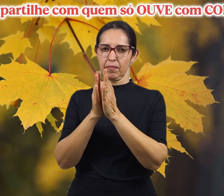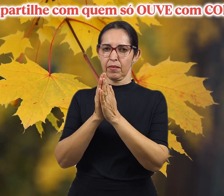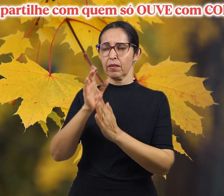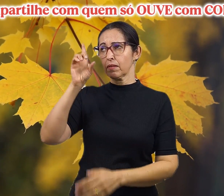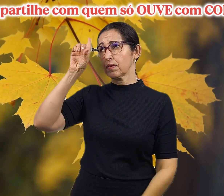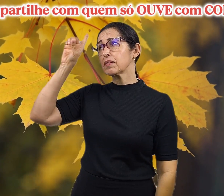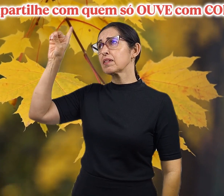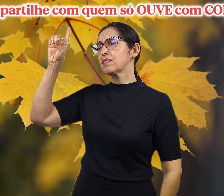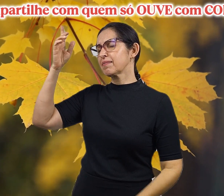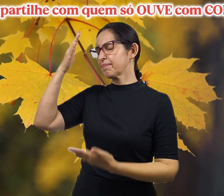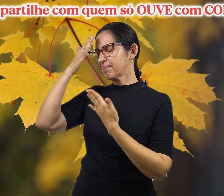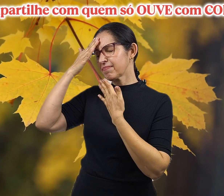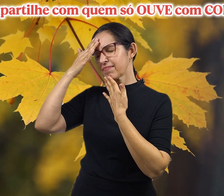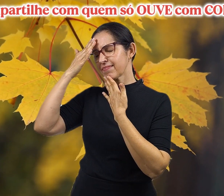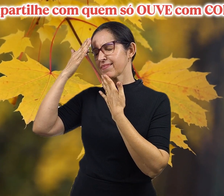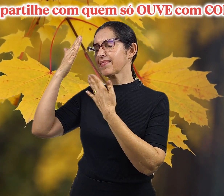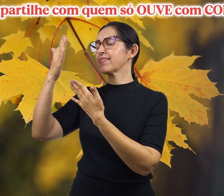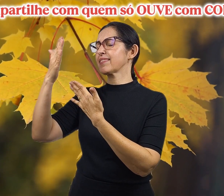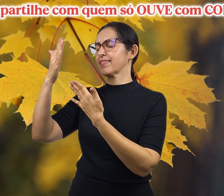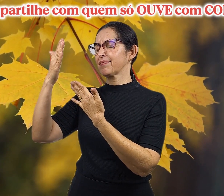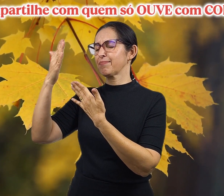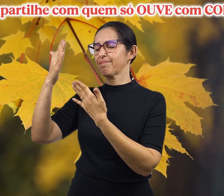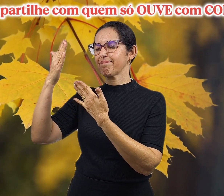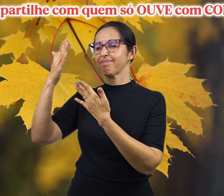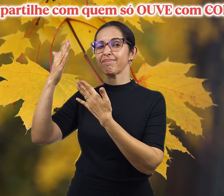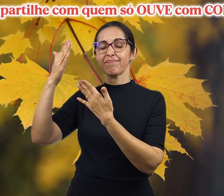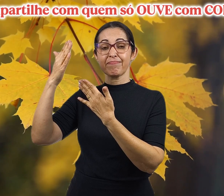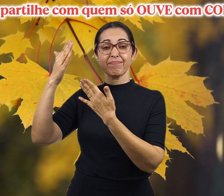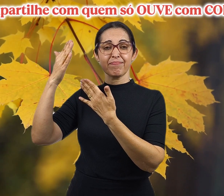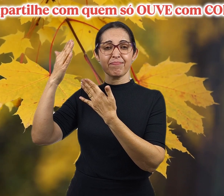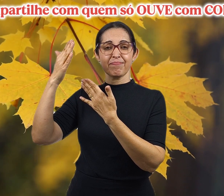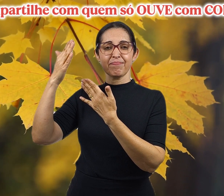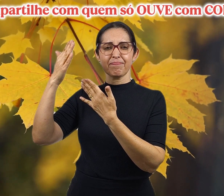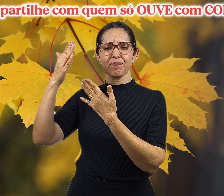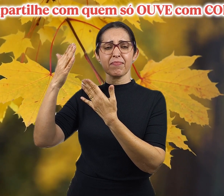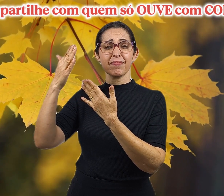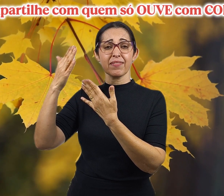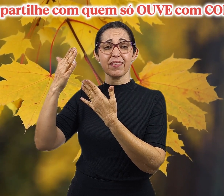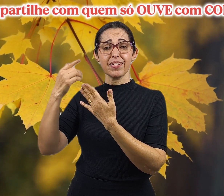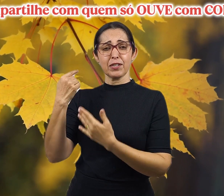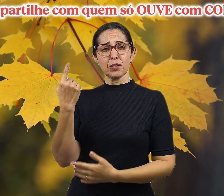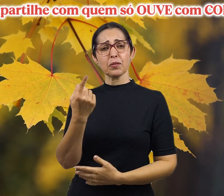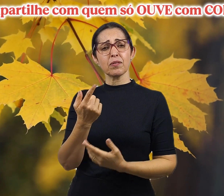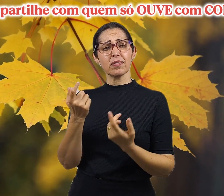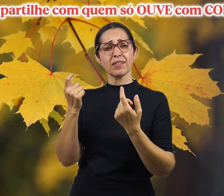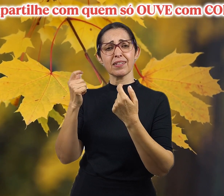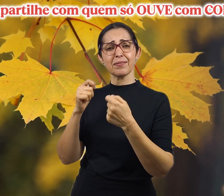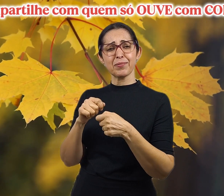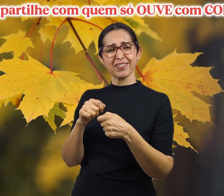glorificamos, nós te bendizemos pela liberdade que nós temos de louvar.